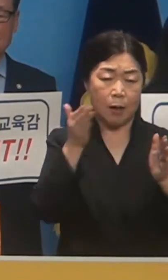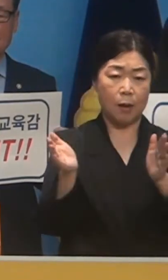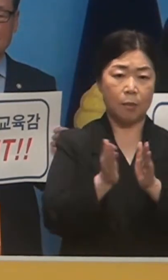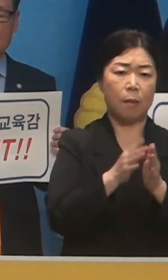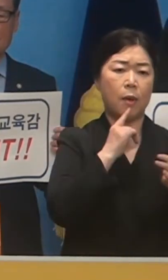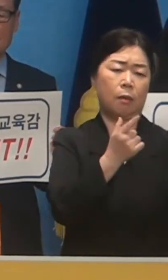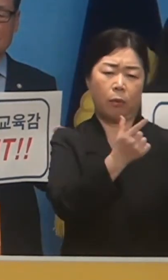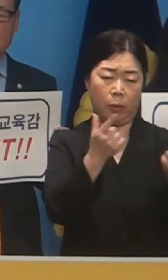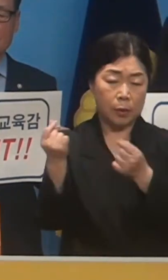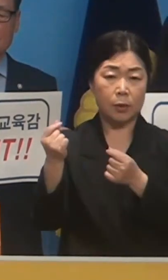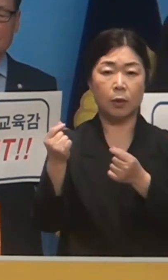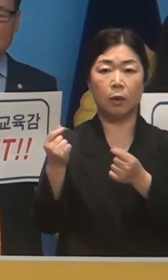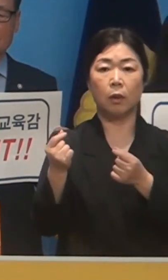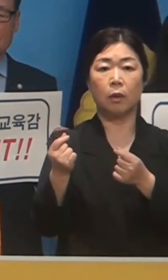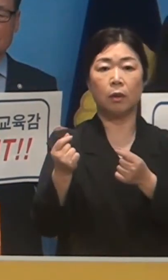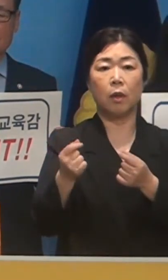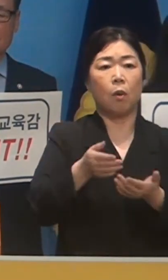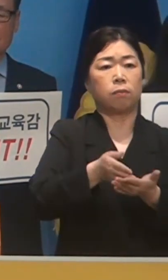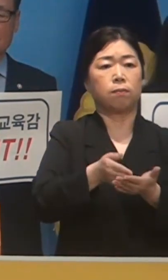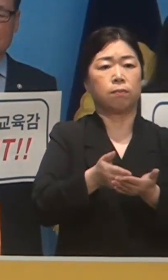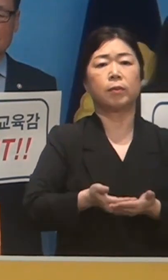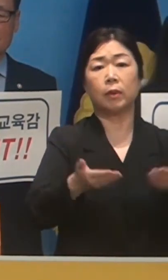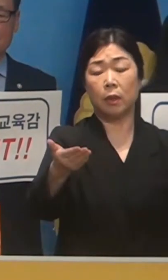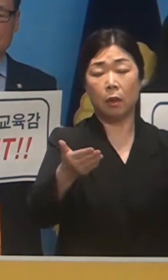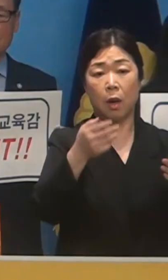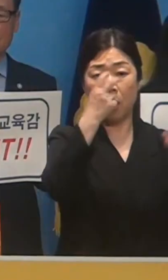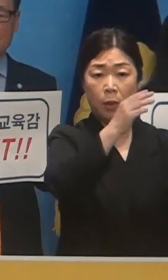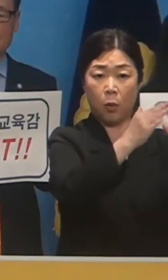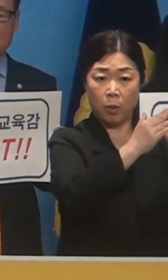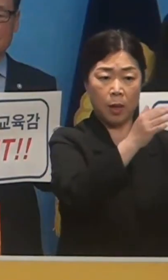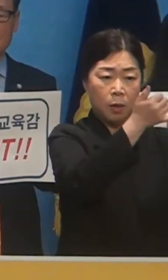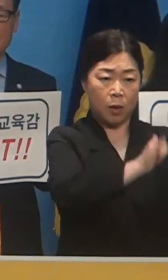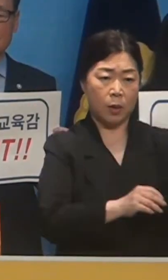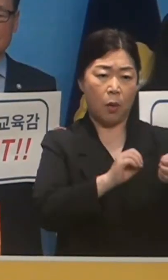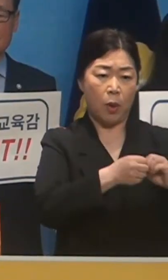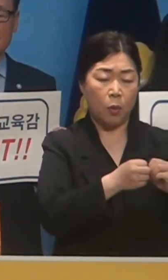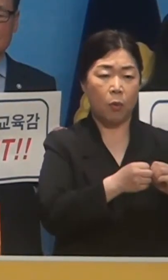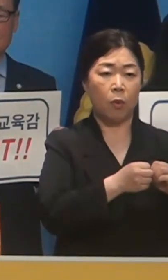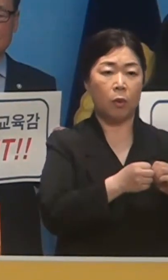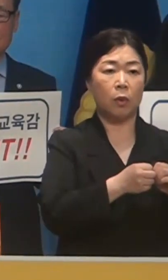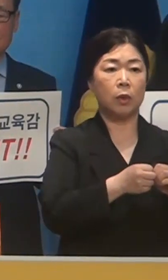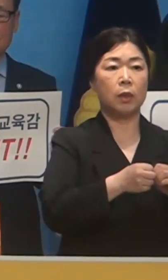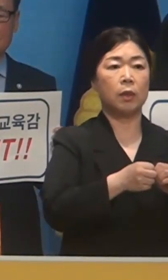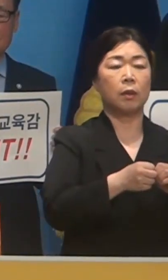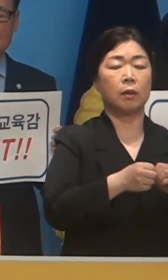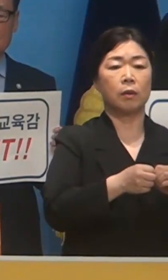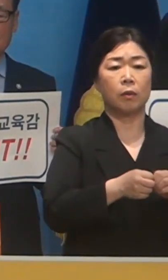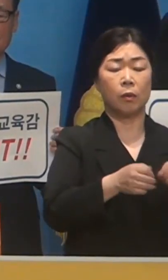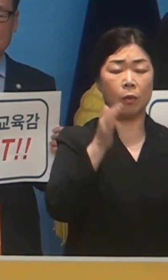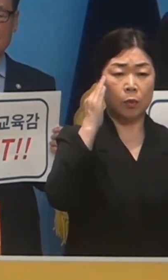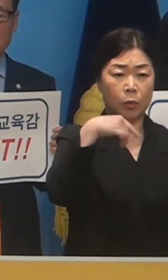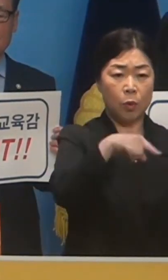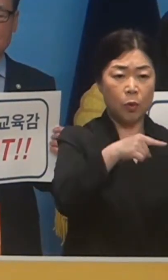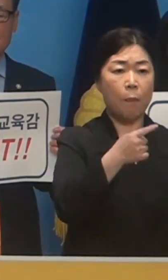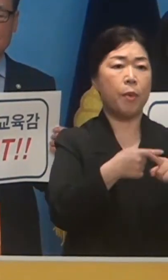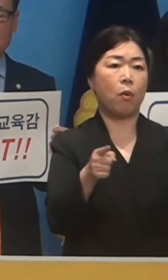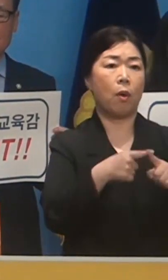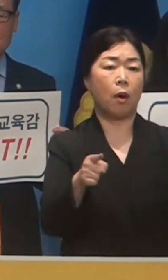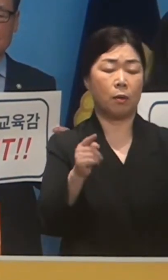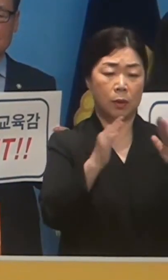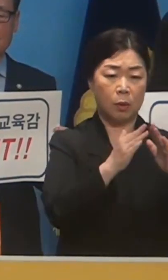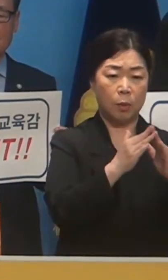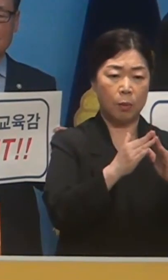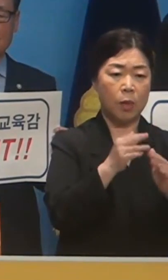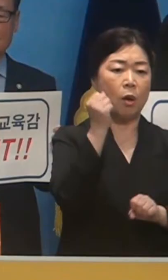목소리로 일제히 단독 보도를 하며 감사원 역사왜곡 학력평가원 교과서의 표지가리는 규정